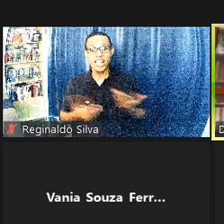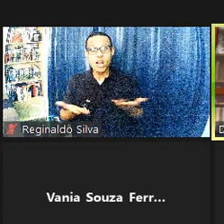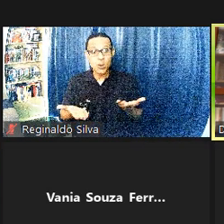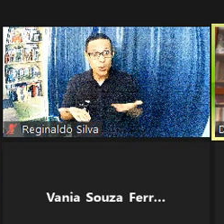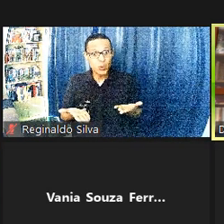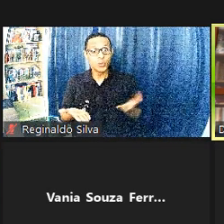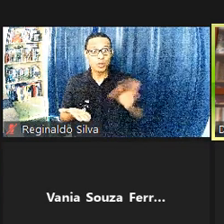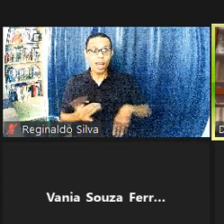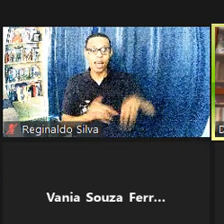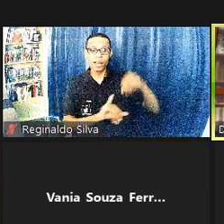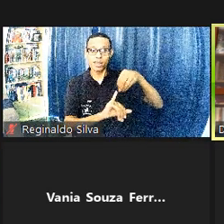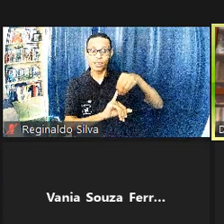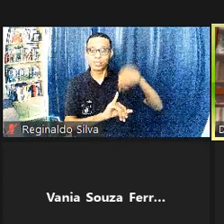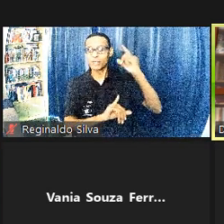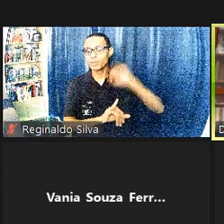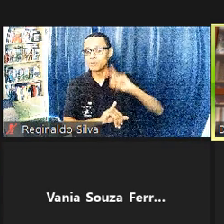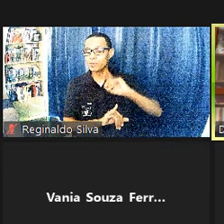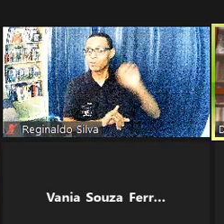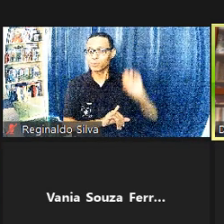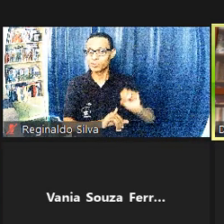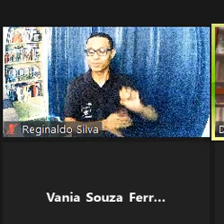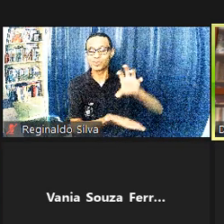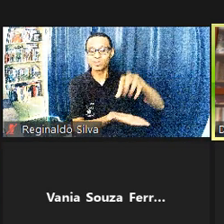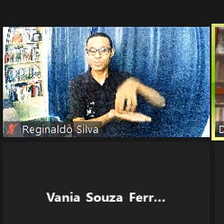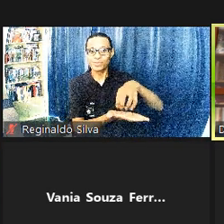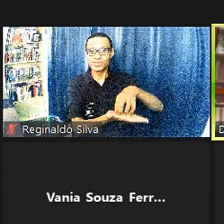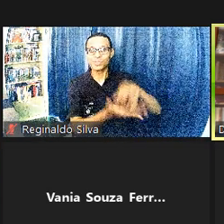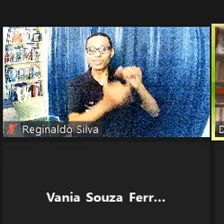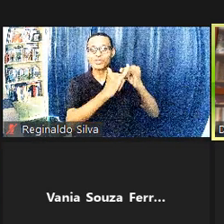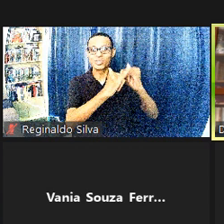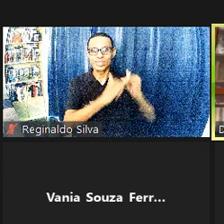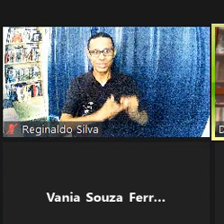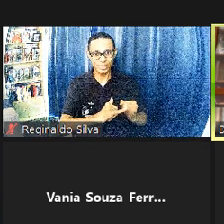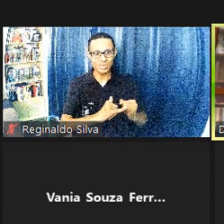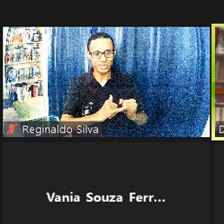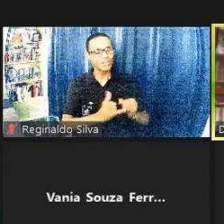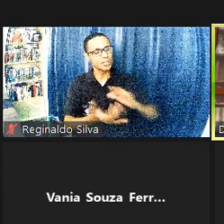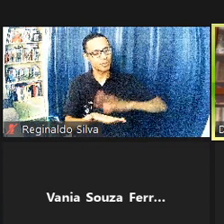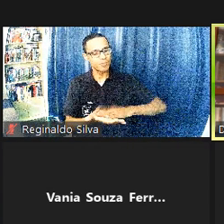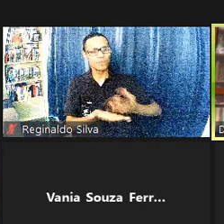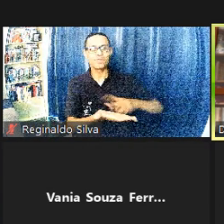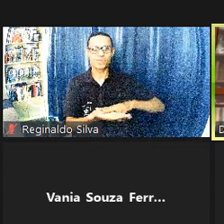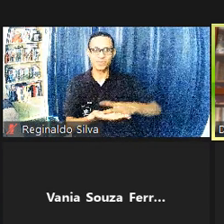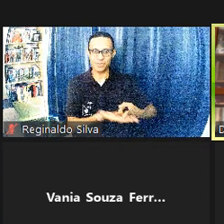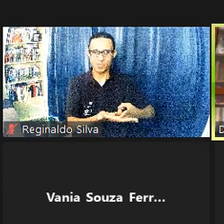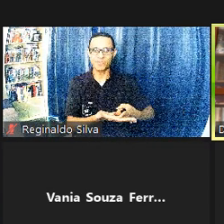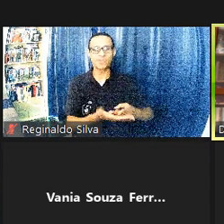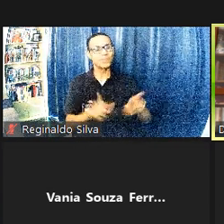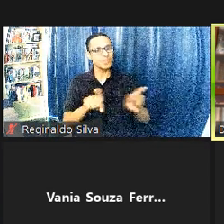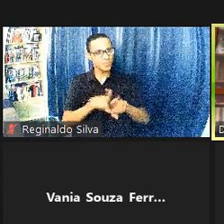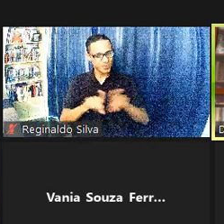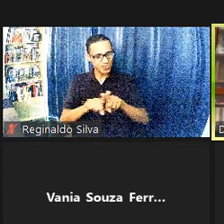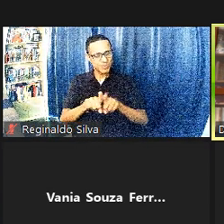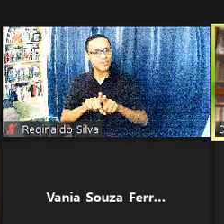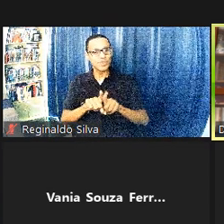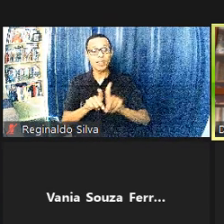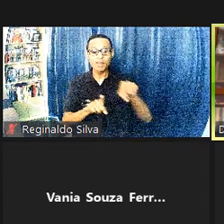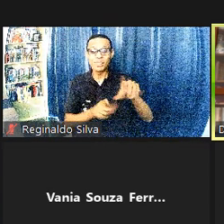tradutor e intérprete de línguas de sinal no Sul de Minas, no Instituto Federal, no campus